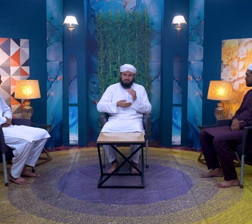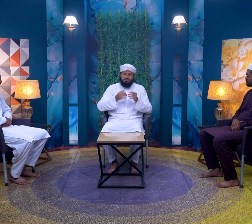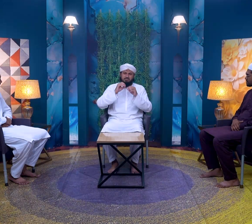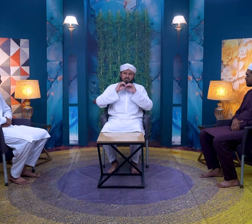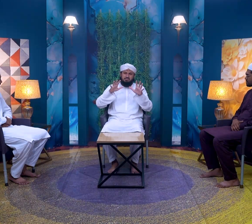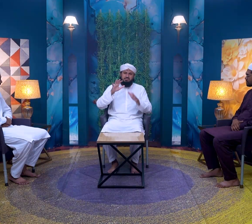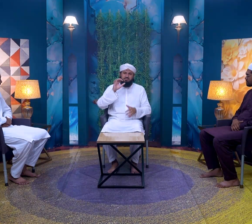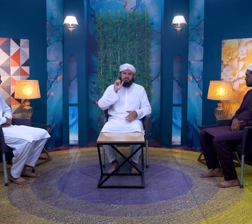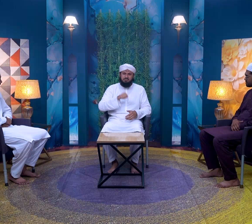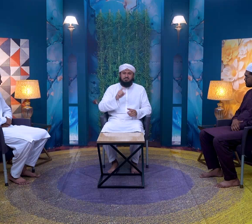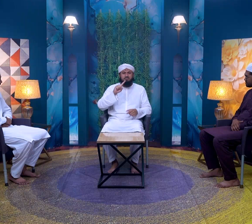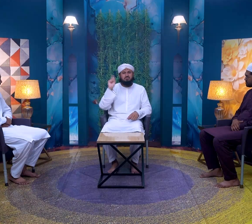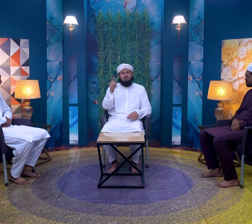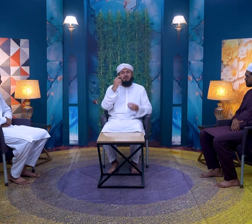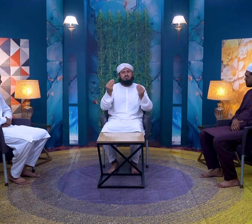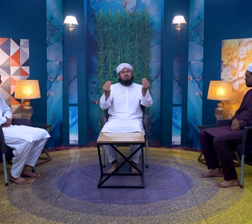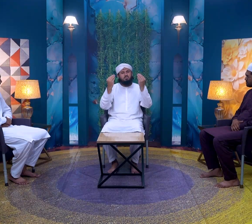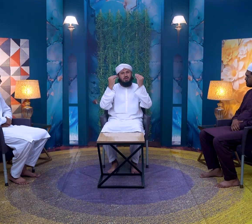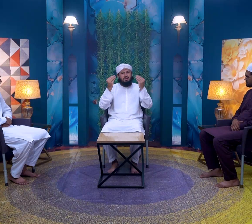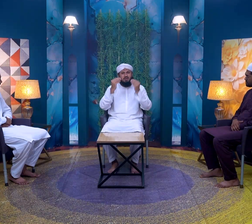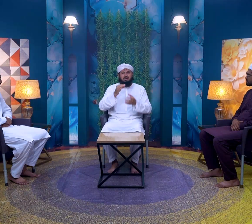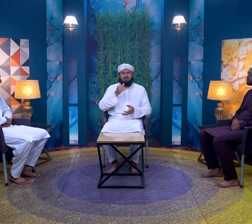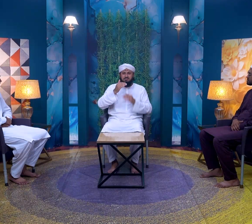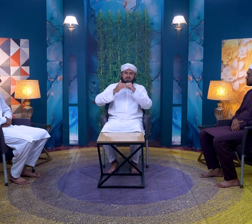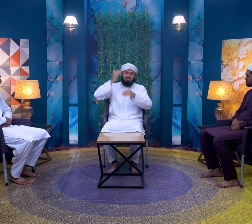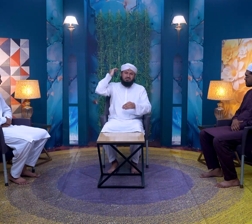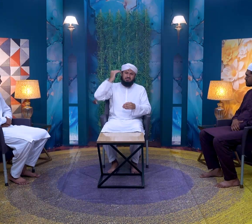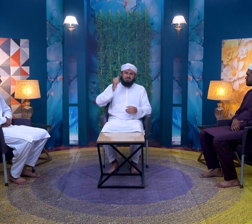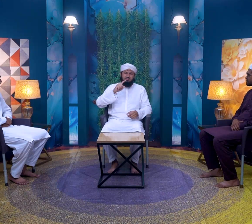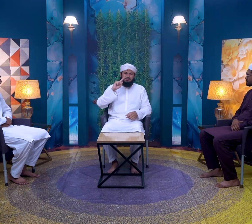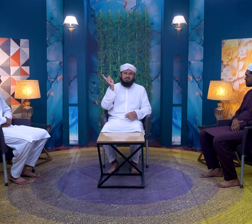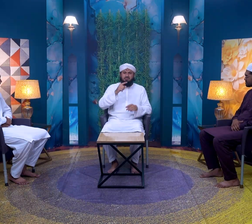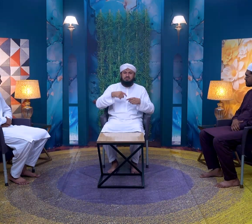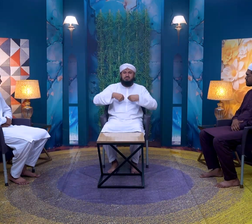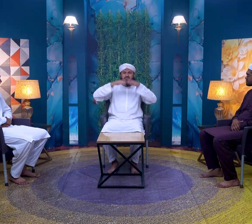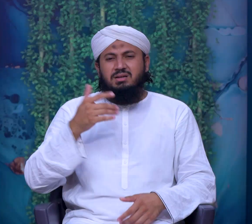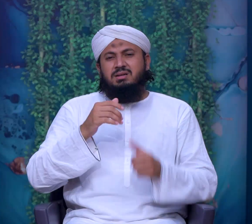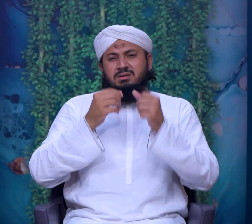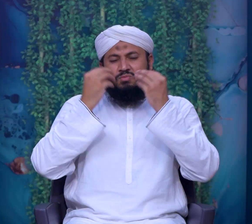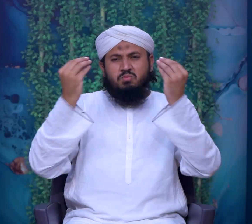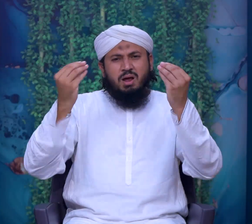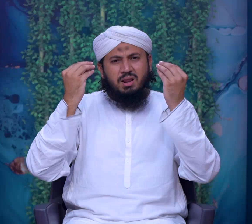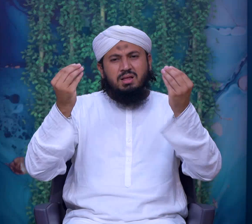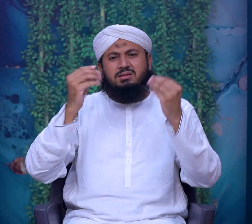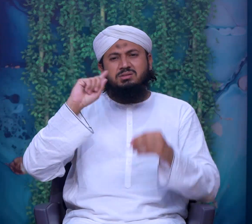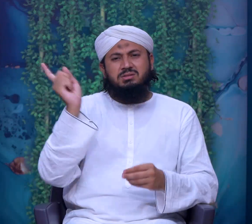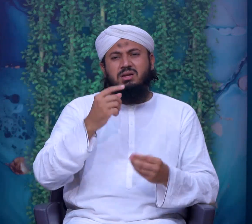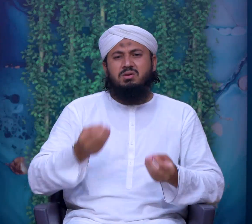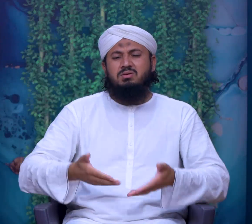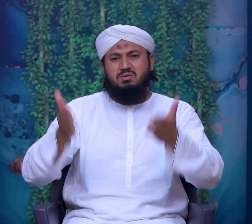لگی، ساری مخلوق ایک دوسرے کو بشارتیں دینے لگی، زمین و آسمان میں اعلان کر دیا گیا، اے عرش وقار و سنجیدگی کا نقاب